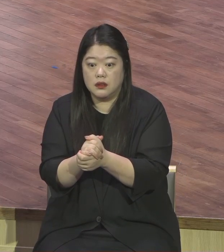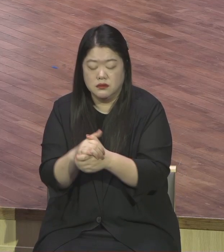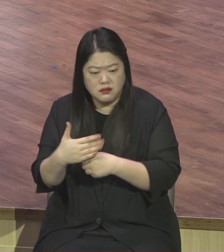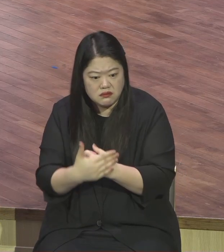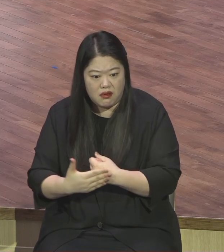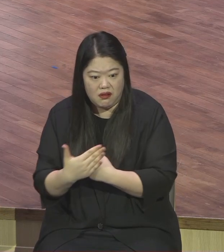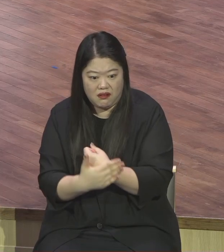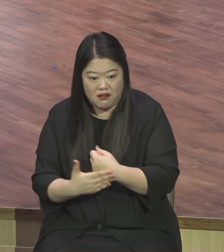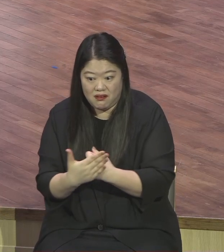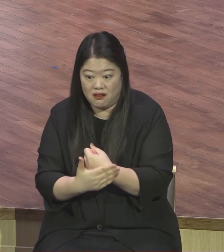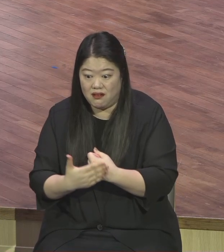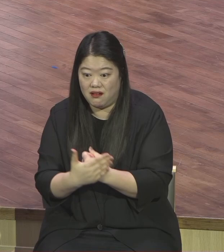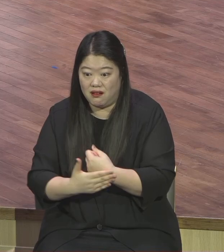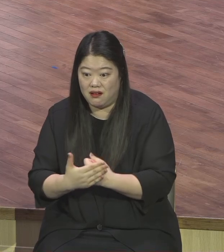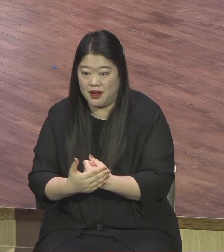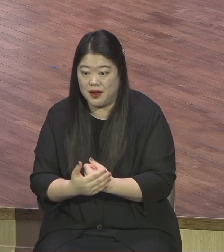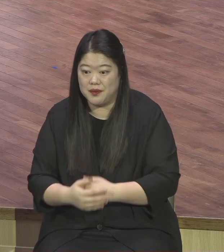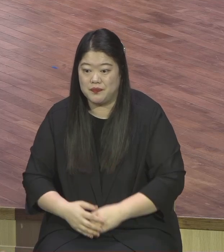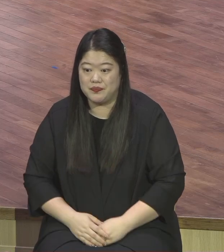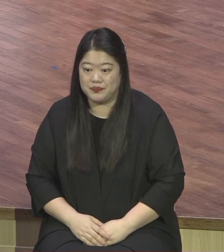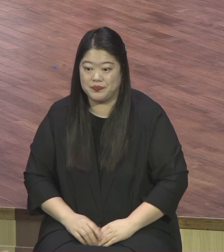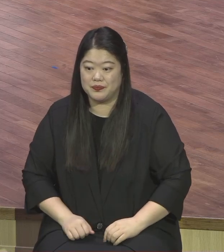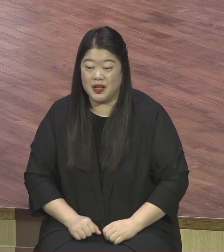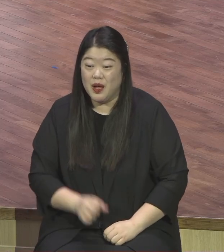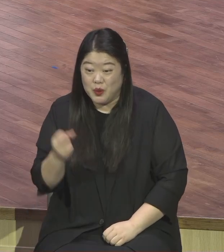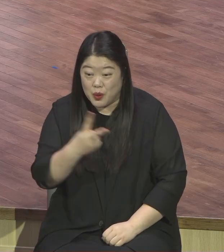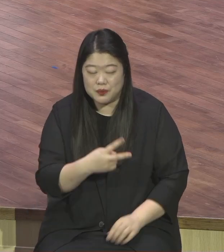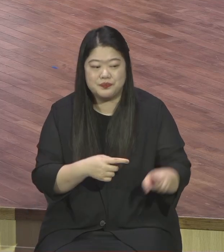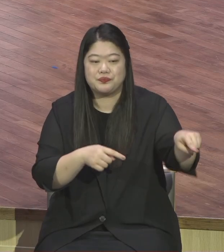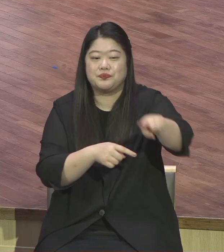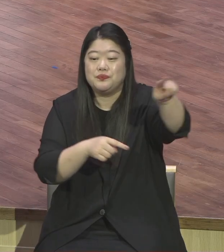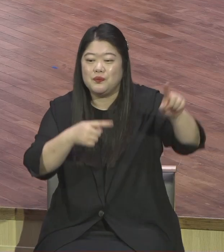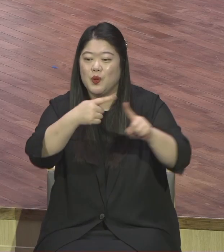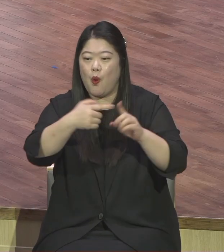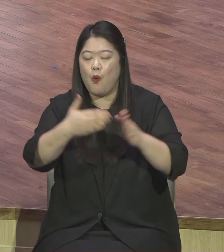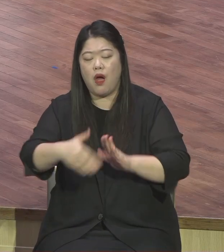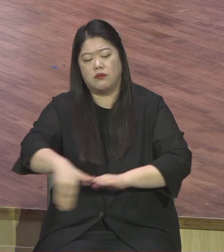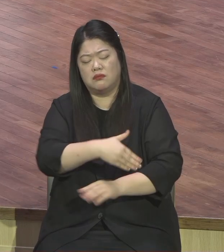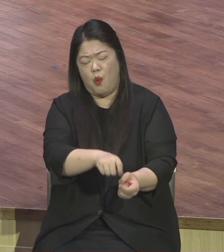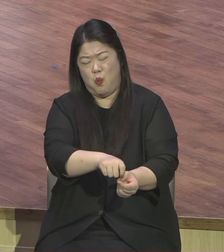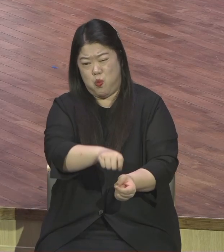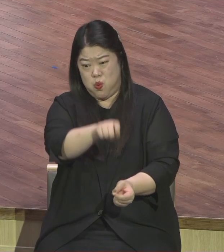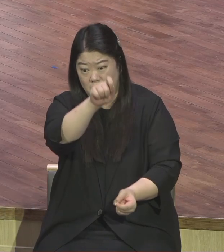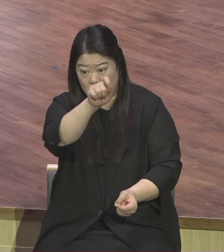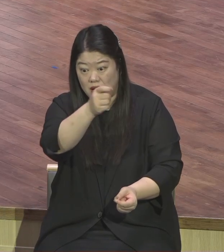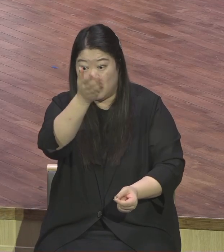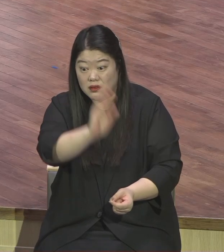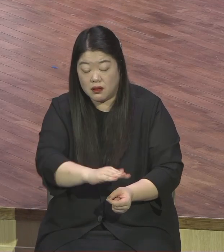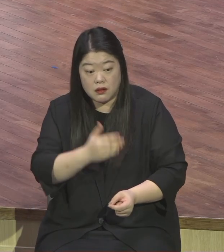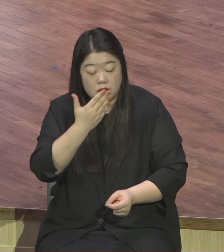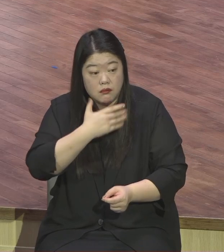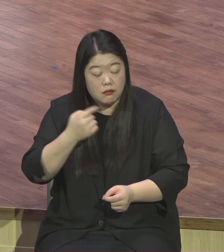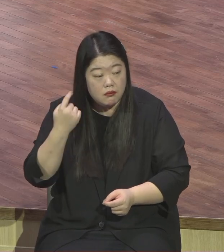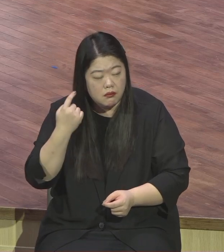심지어 교회를 다녀도 이 계시를 몰라. 안 가르쳐주니까.